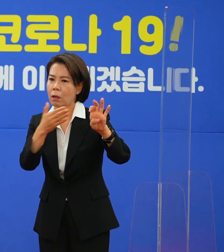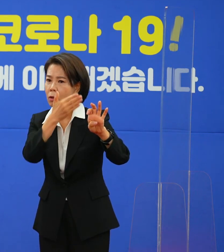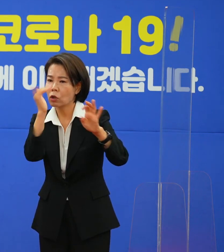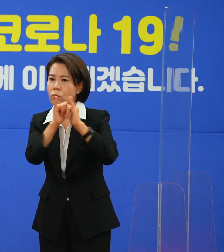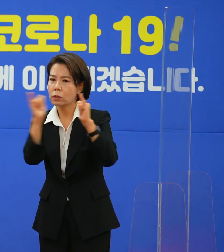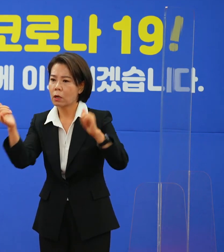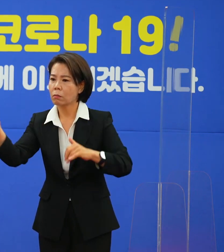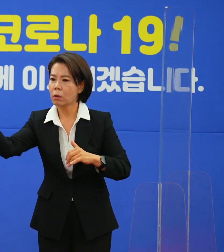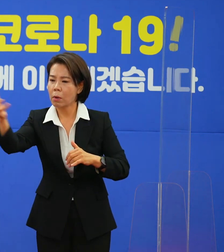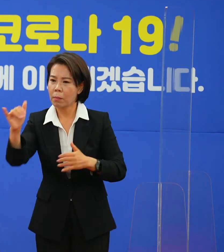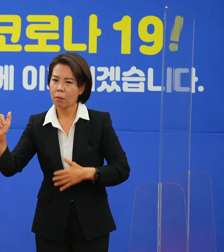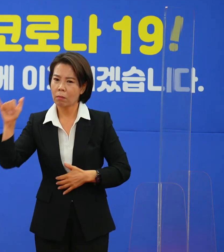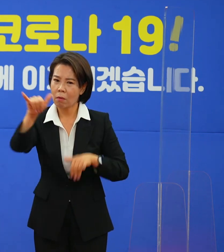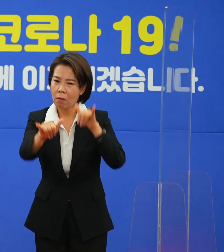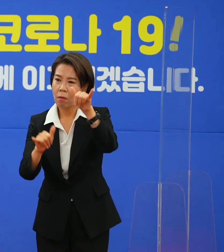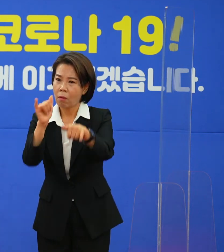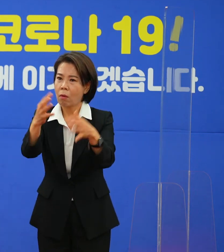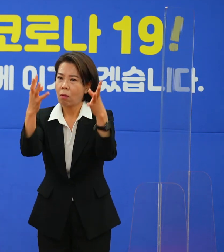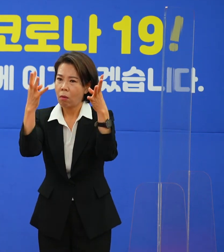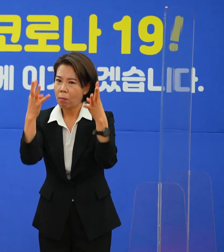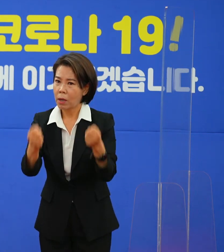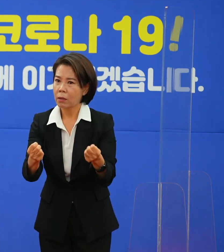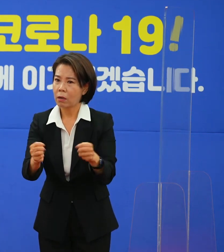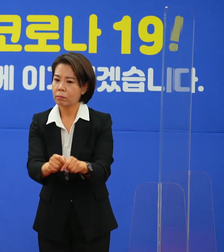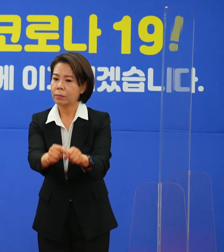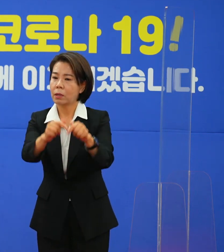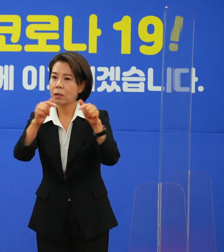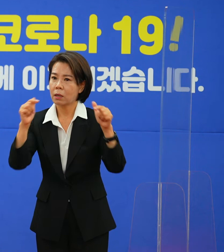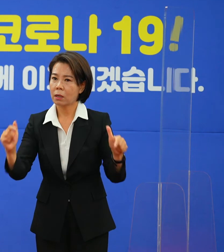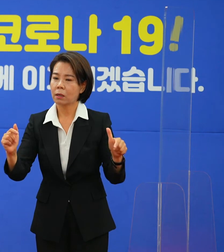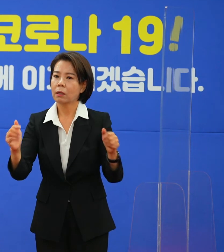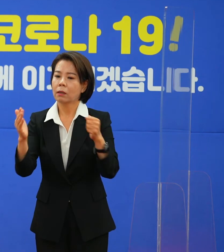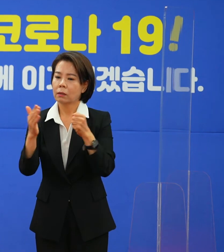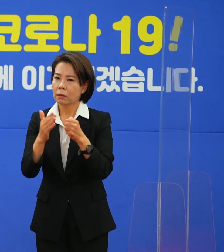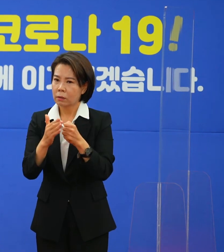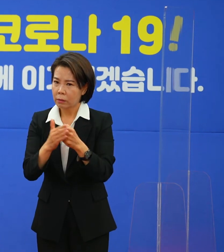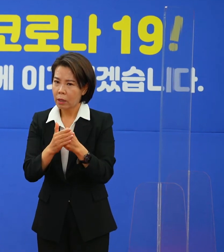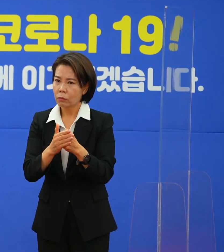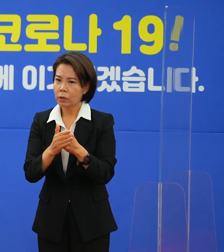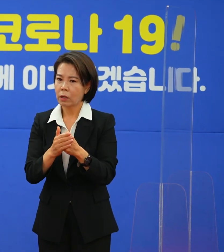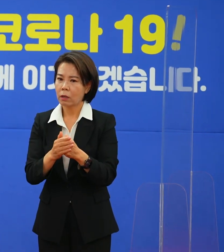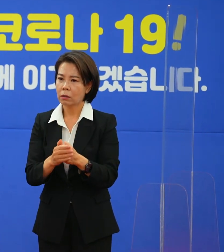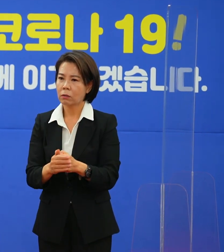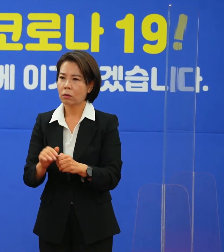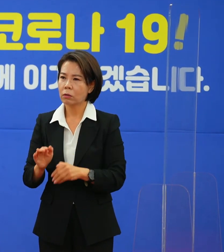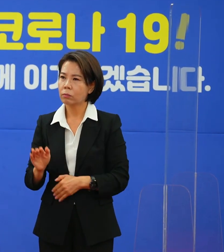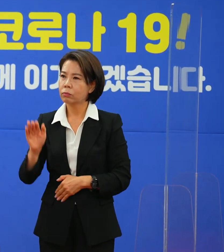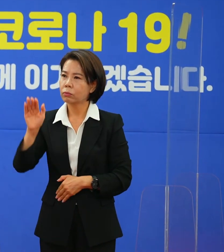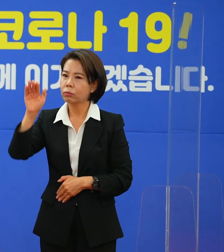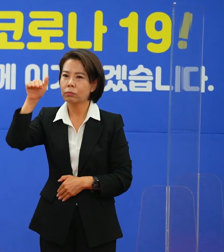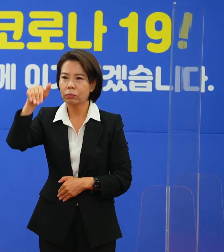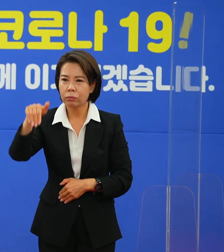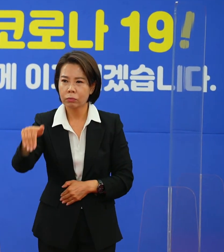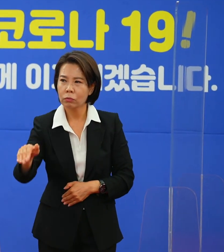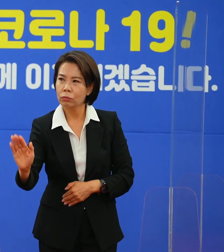층들의 이동량 같은 게 지금 상대적으로 많이 늘어나고 있습니다. 그래서 이 추이를 보면서